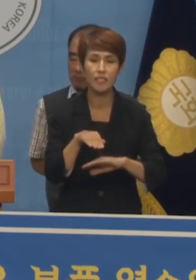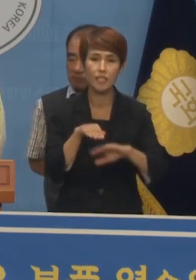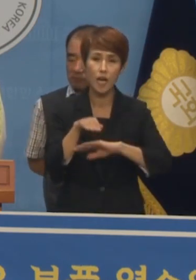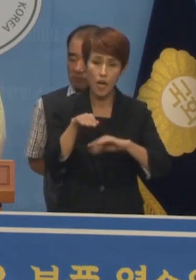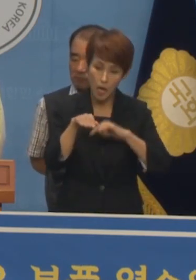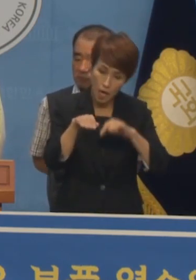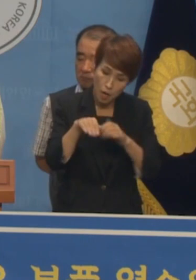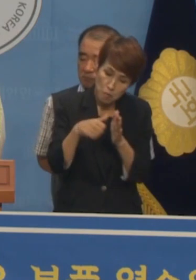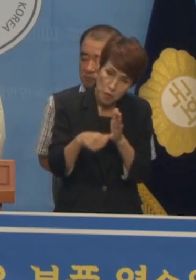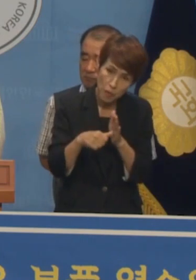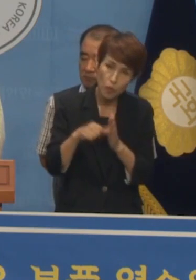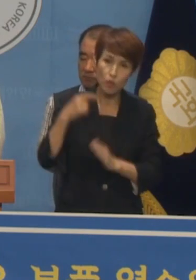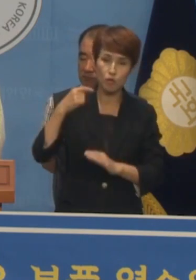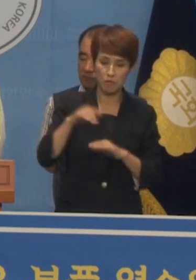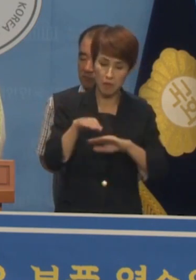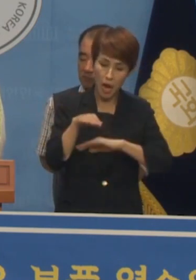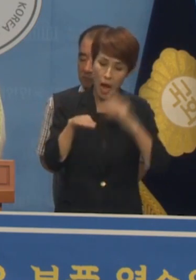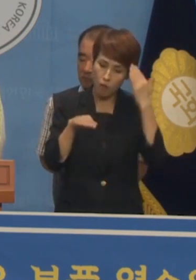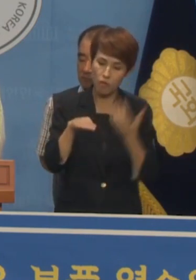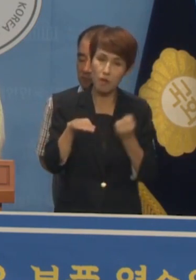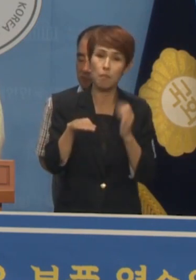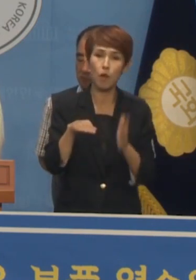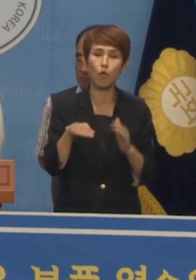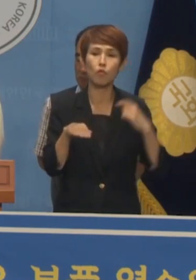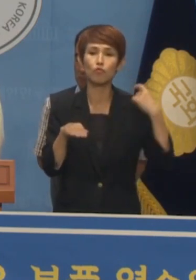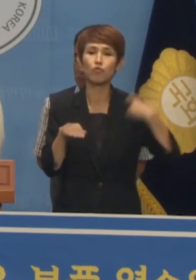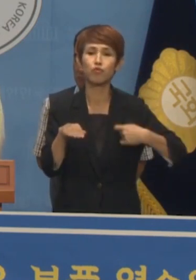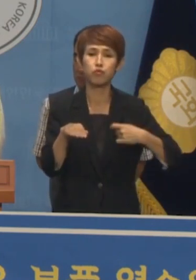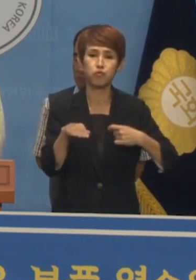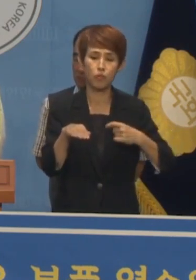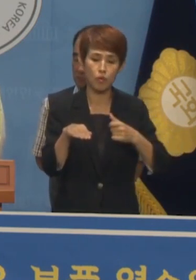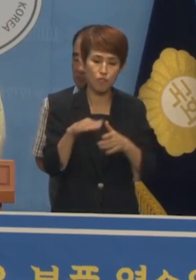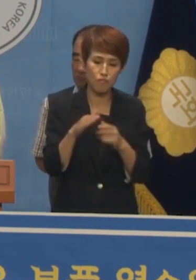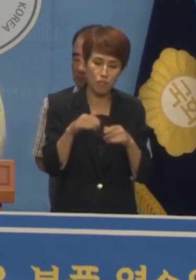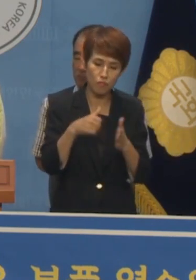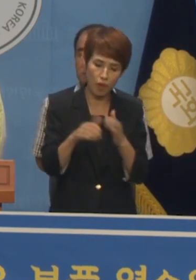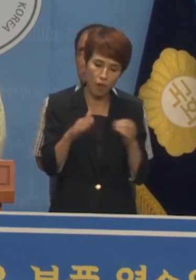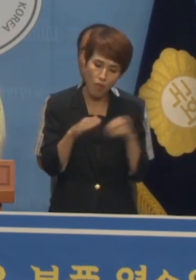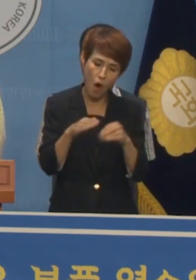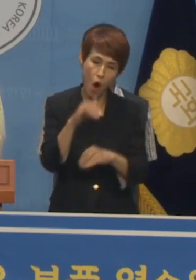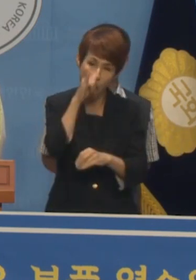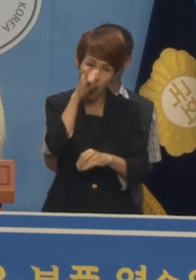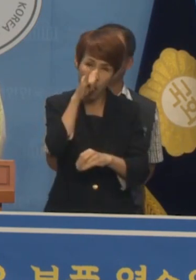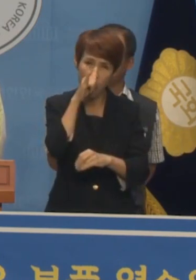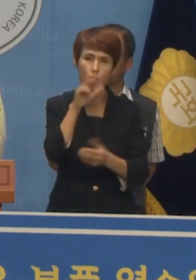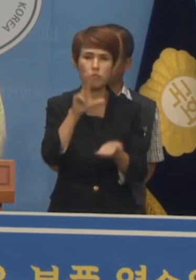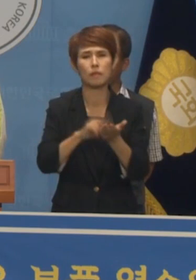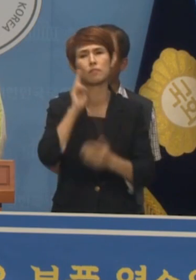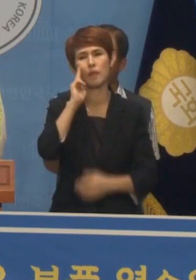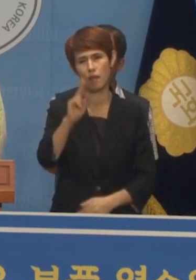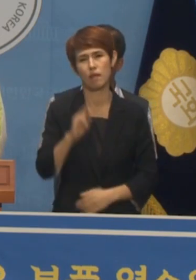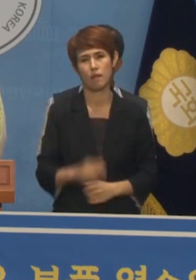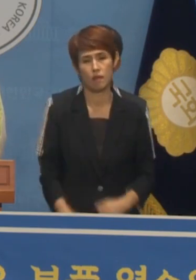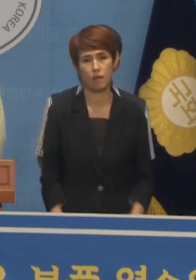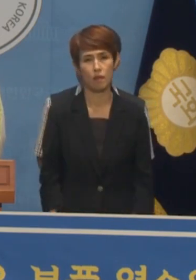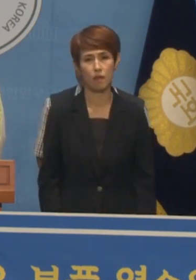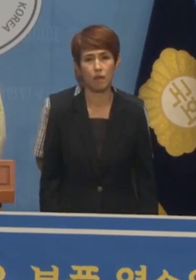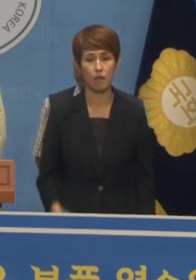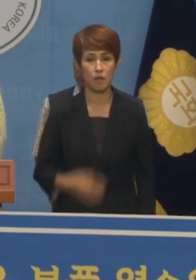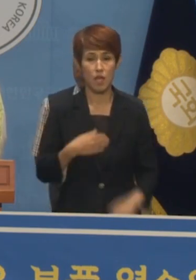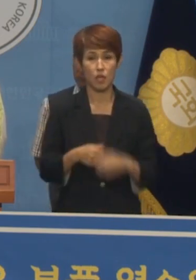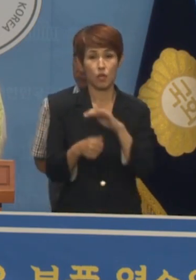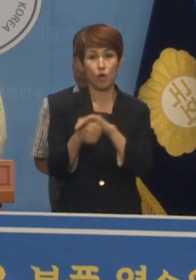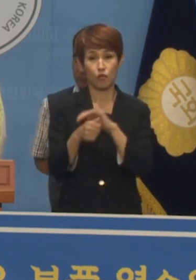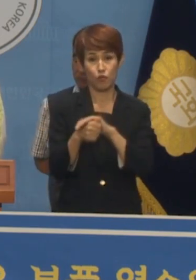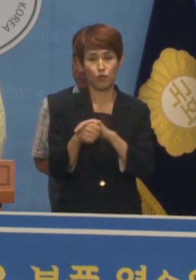부품이 중국산으로 대체되고 있는 것에 대해서 심각성이 있기 때문에 말씀드려야 될 것 같습니다. 저희는 경주에